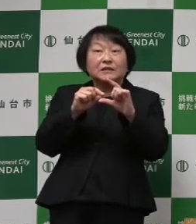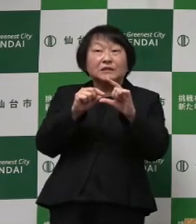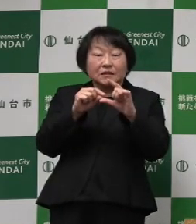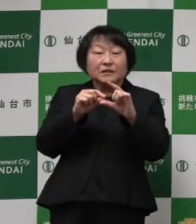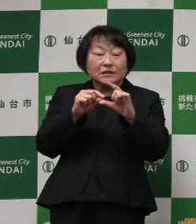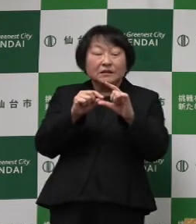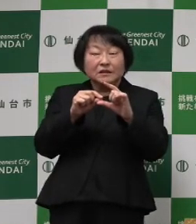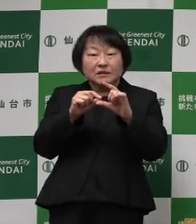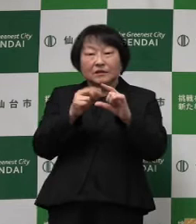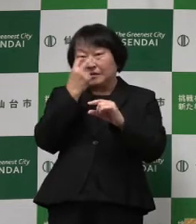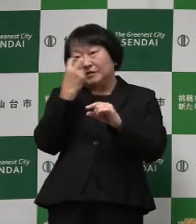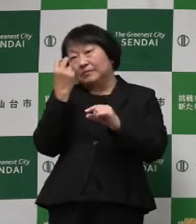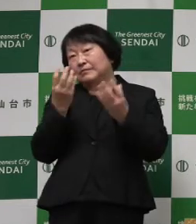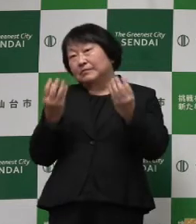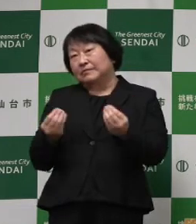ですけれどもね、